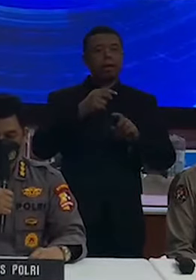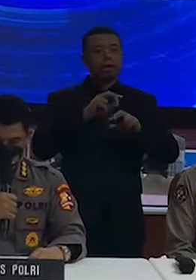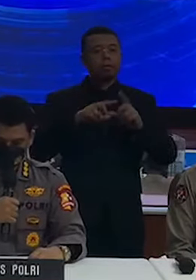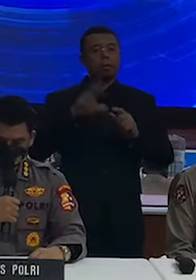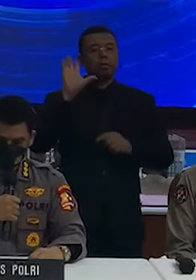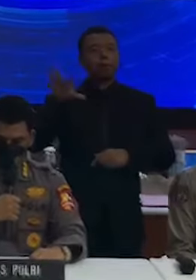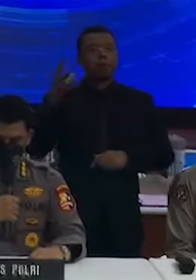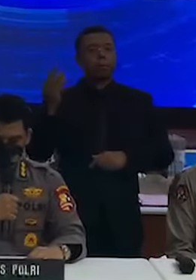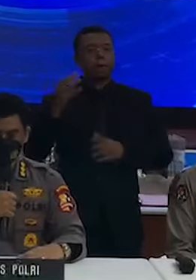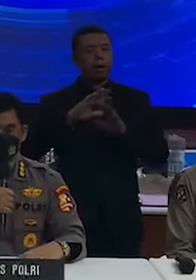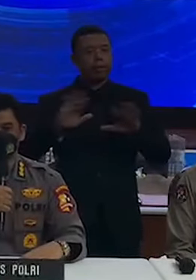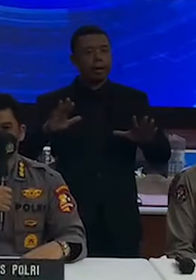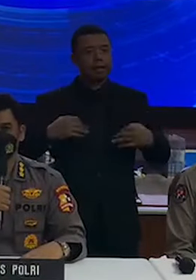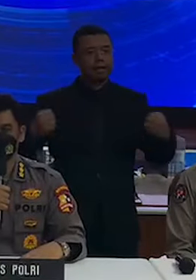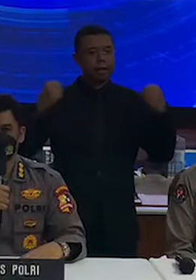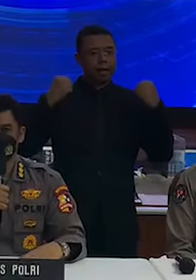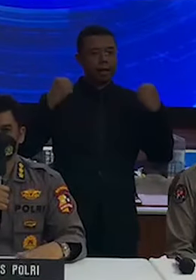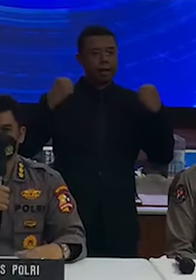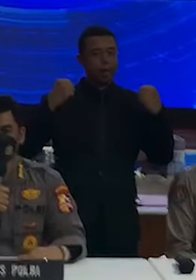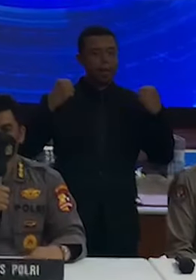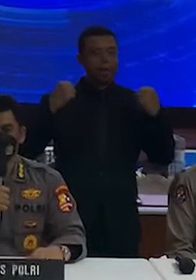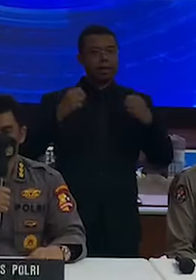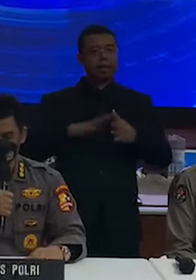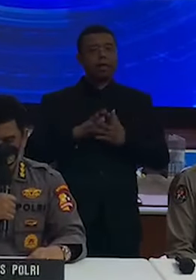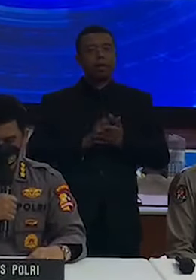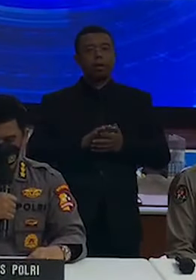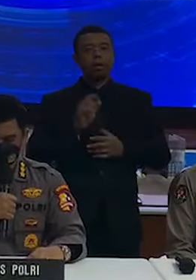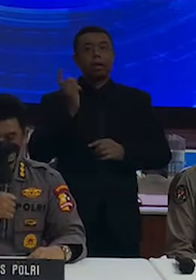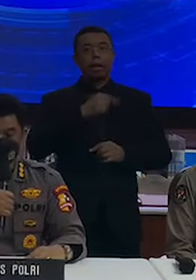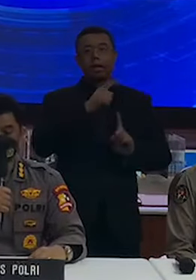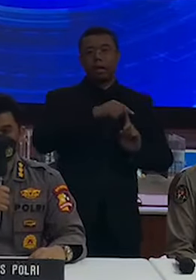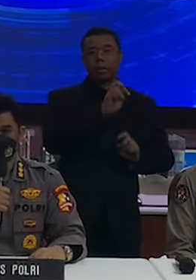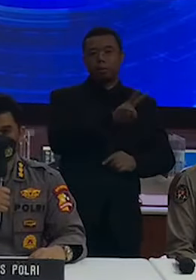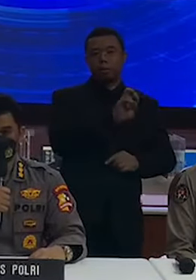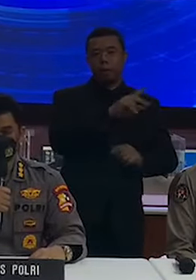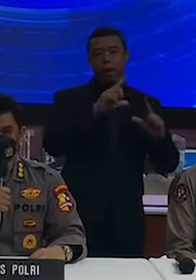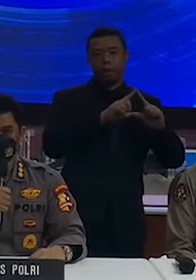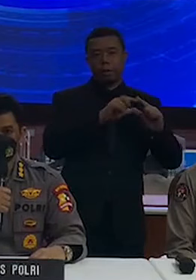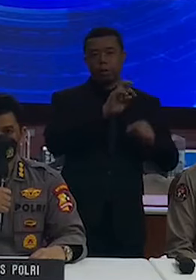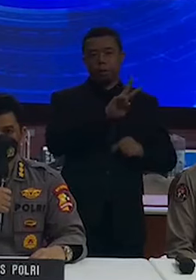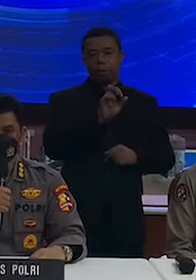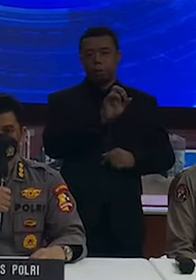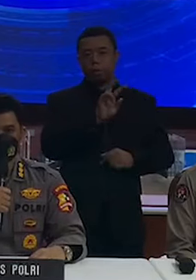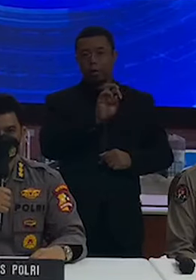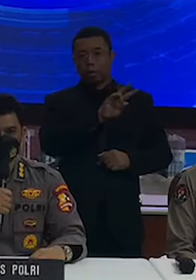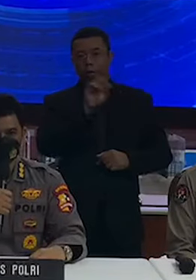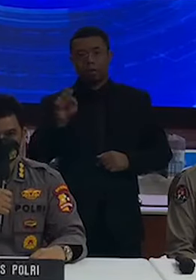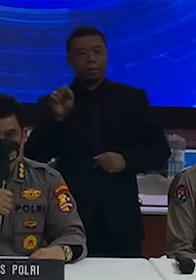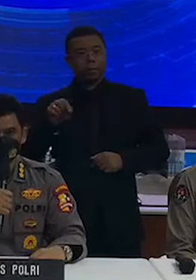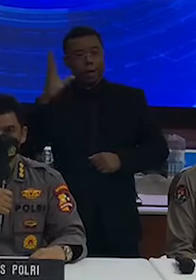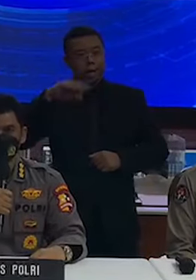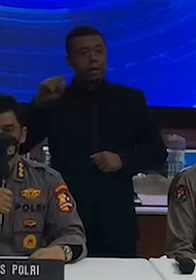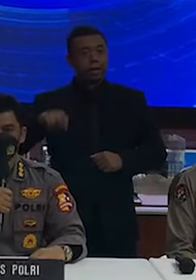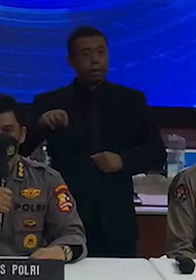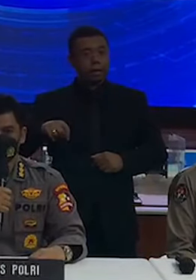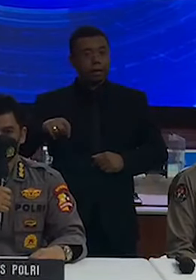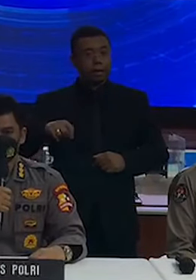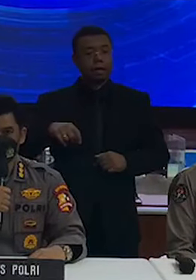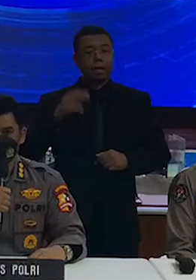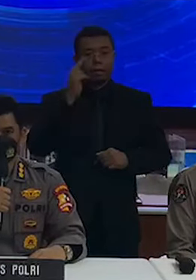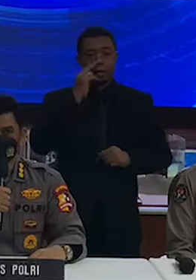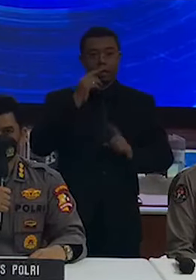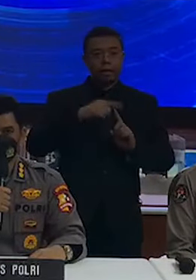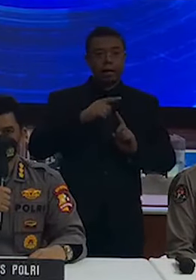mudik aman, mudik sehat sejak tanggal 22 April 2022 sampai pada hari ini,